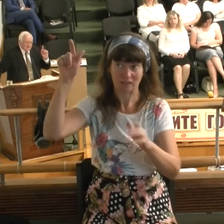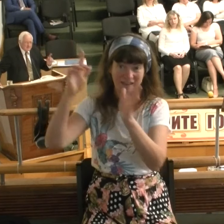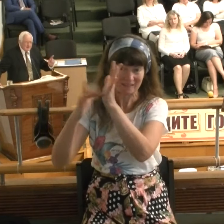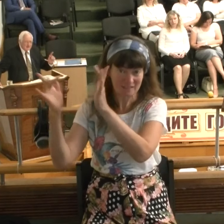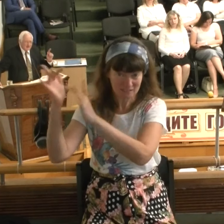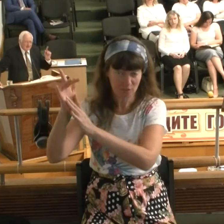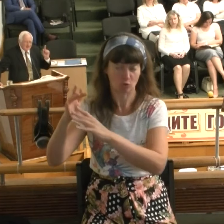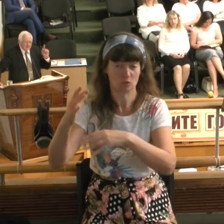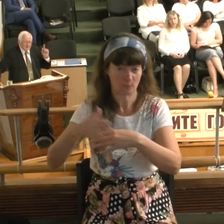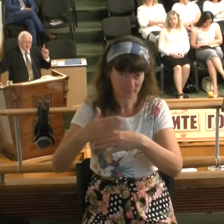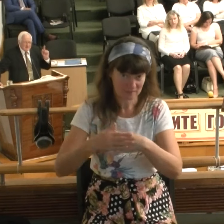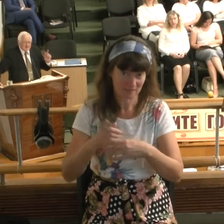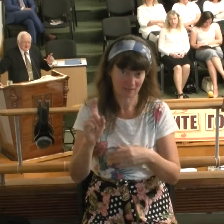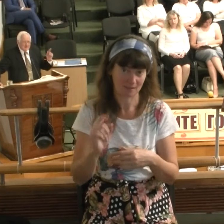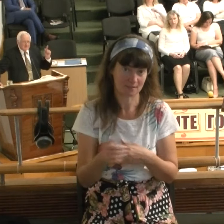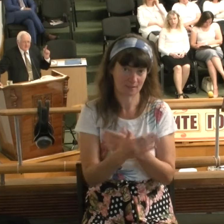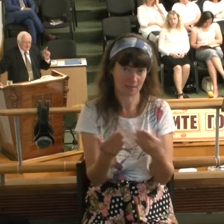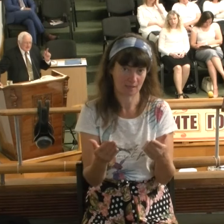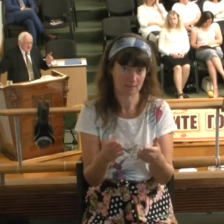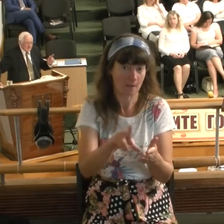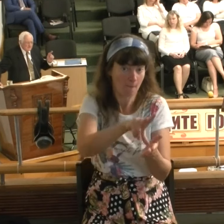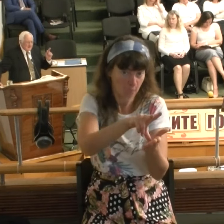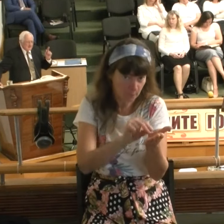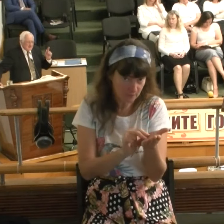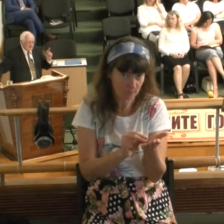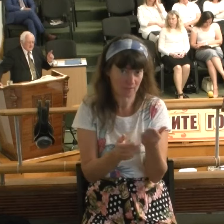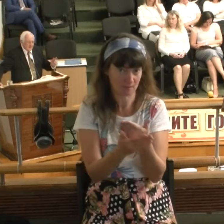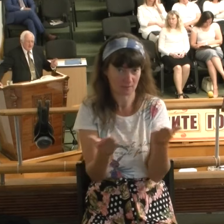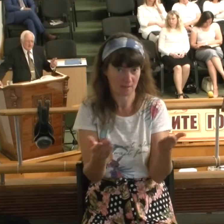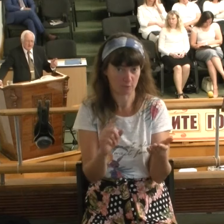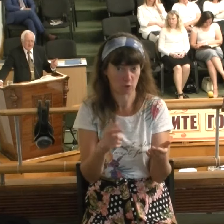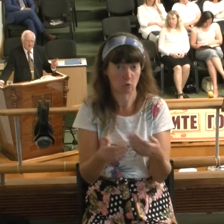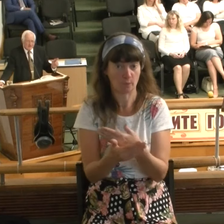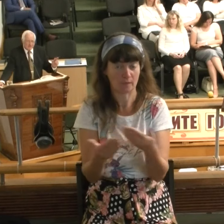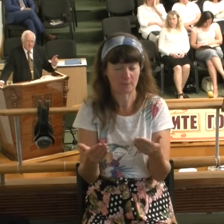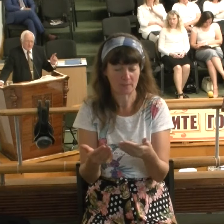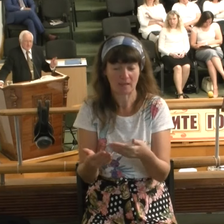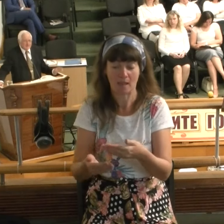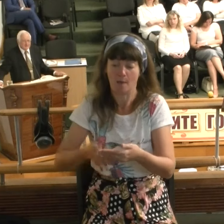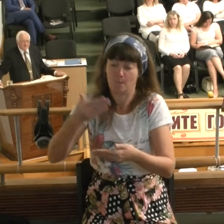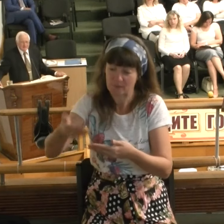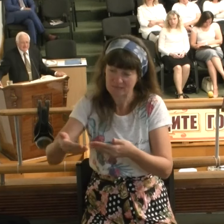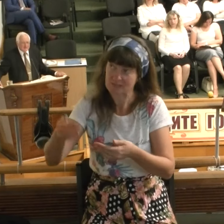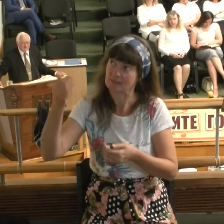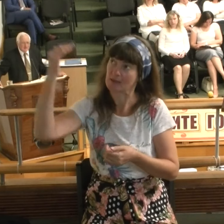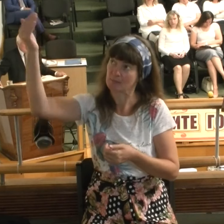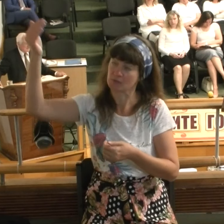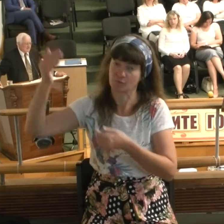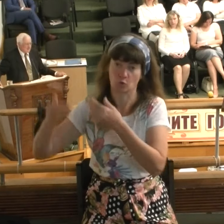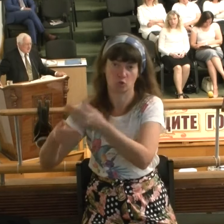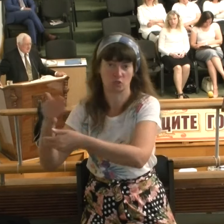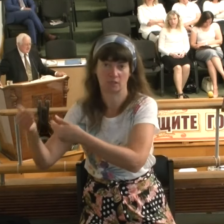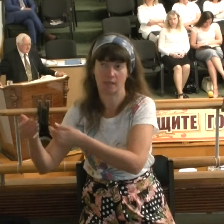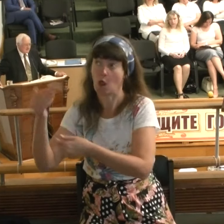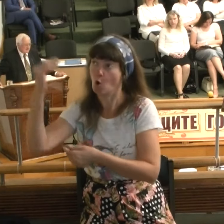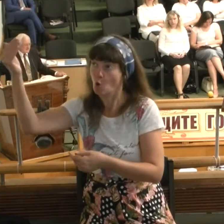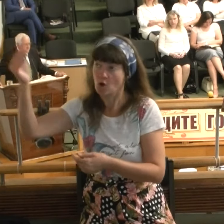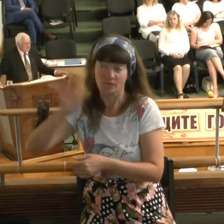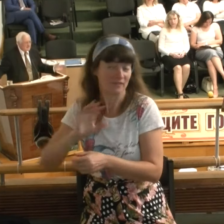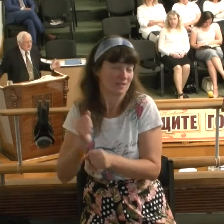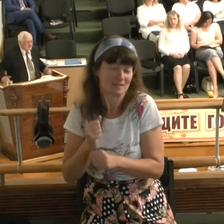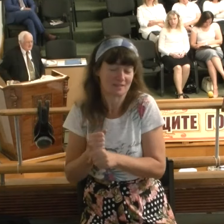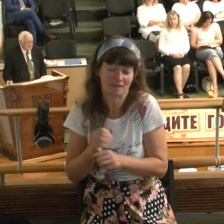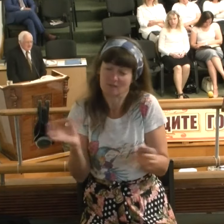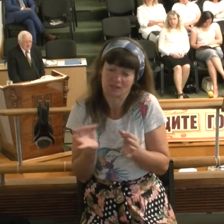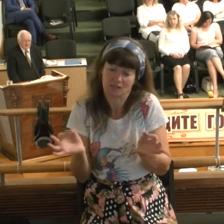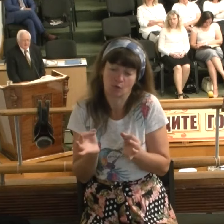нам пример, дабы мы шли по следам Его. Но Он не сделал никакого греха, и не